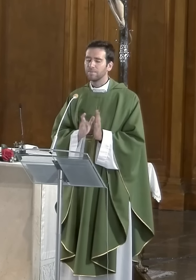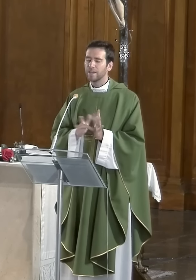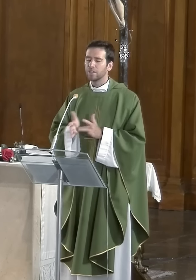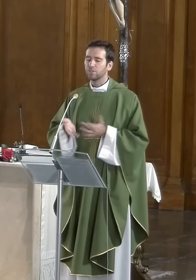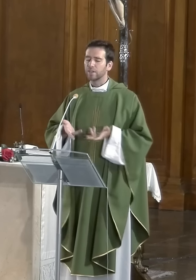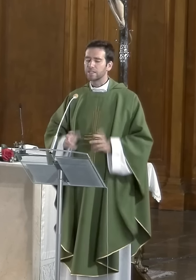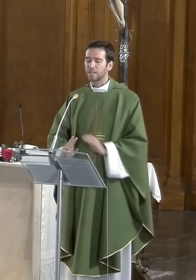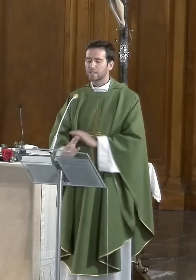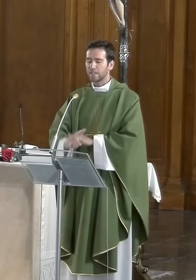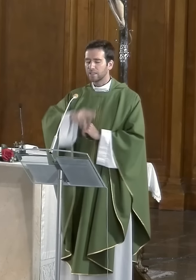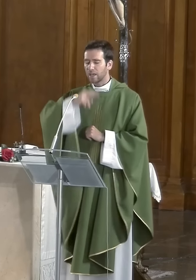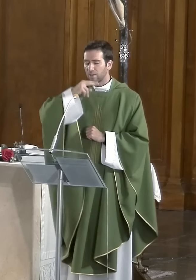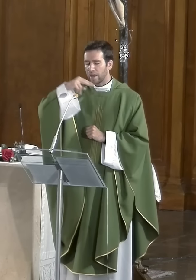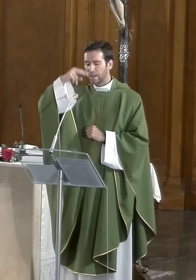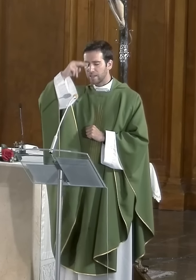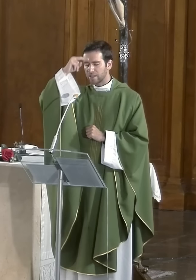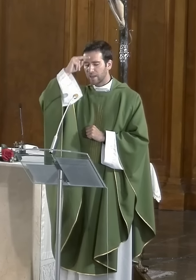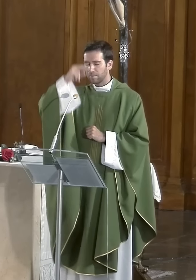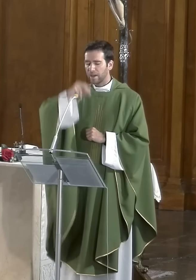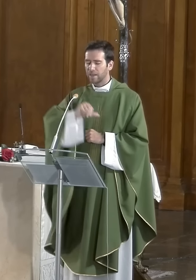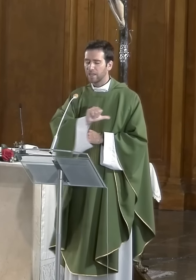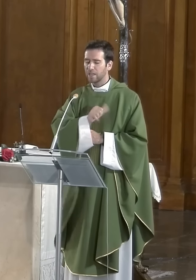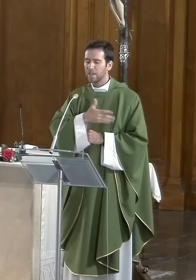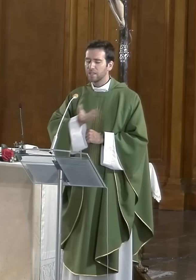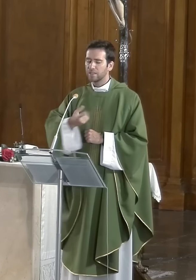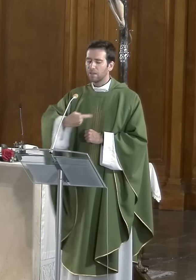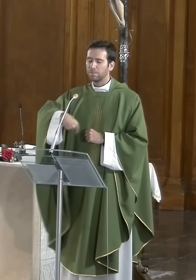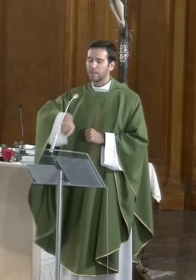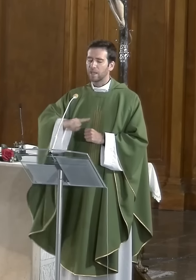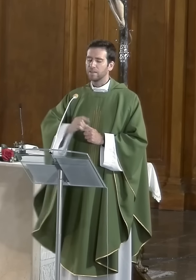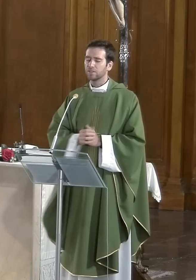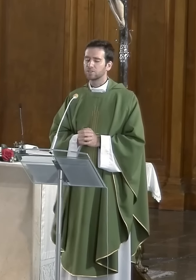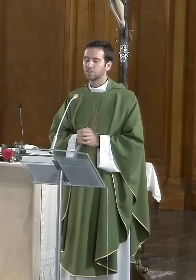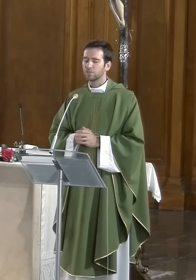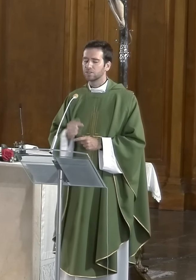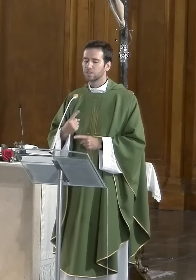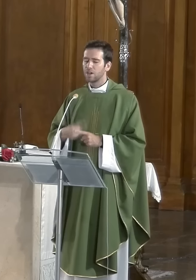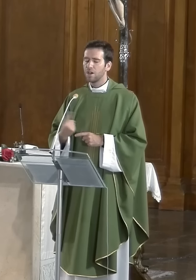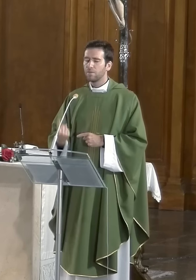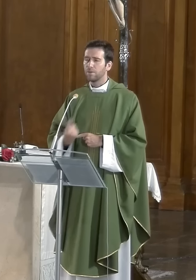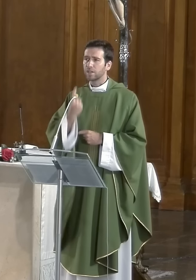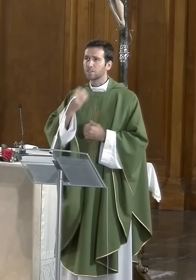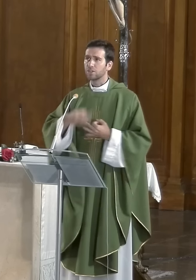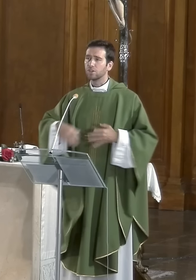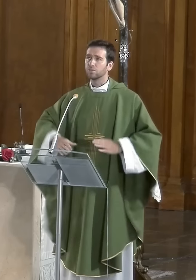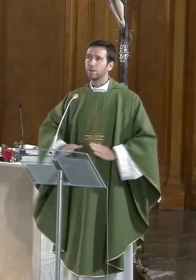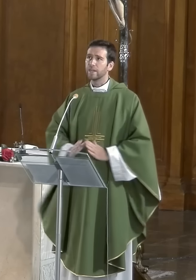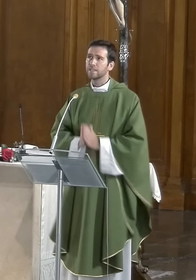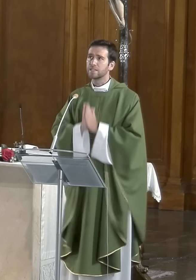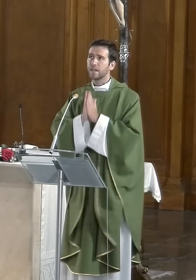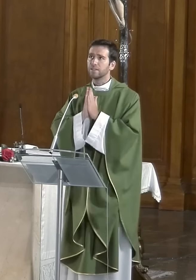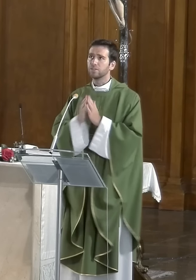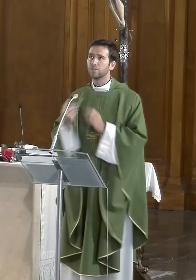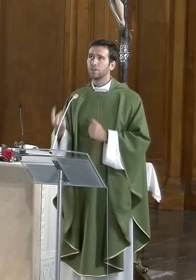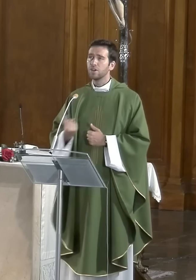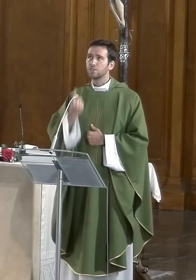Tú que estás sentado a la derecha del Padre, ten piedad de nosotros. Porque solo Tú eres santo, solo